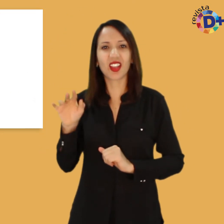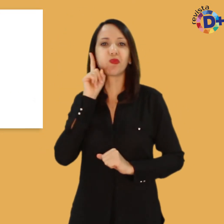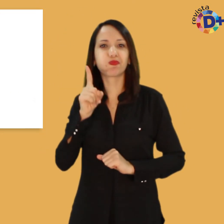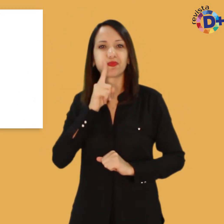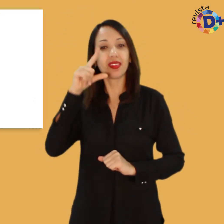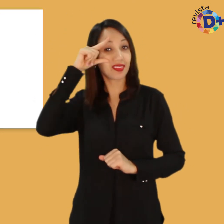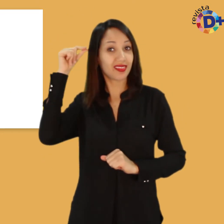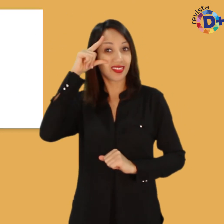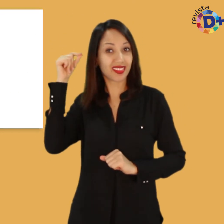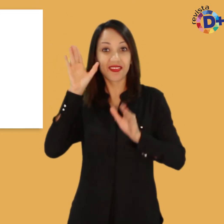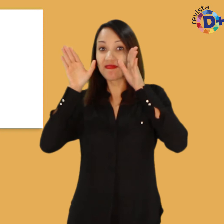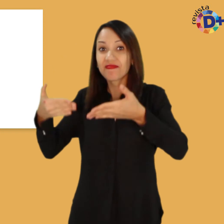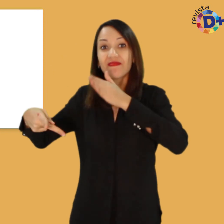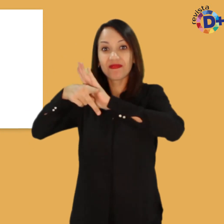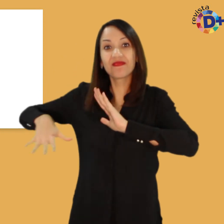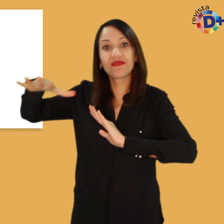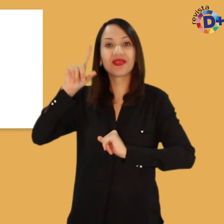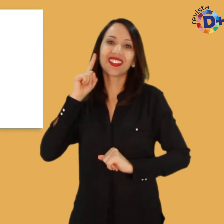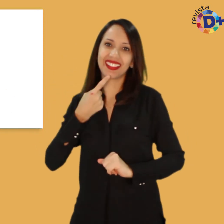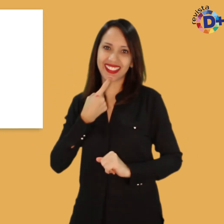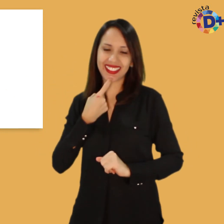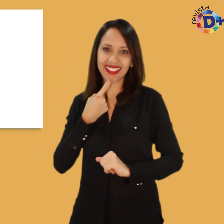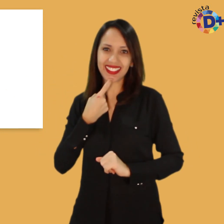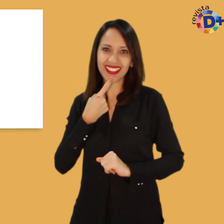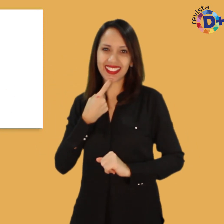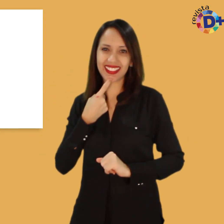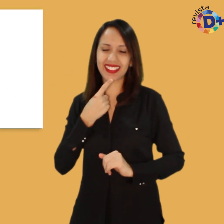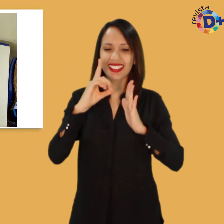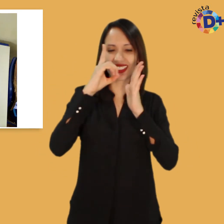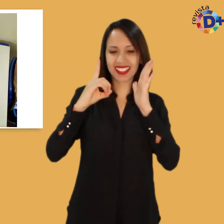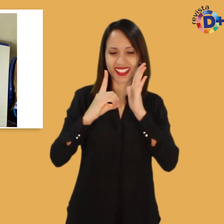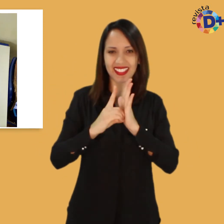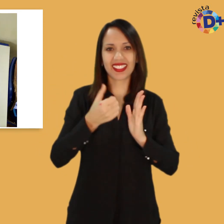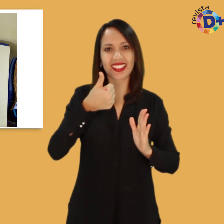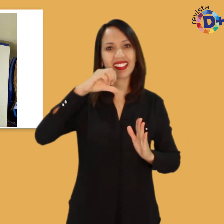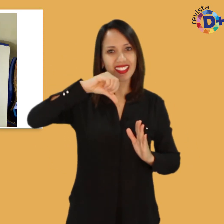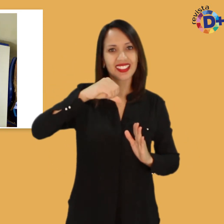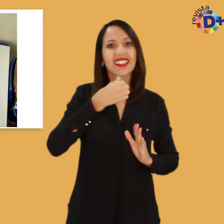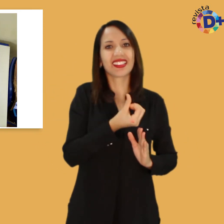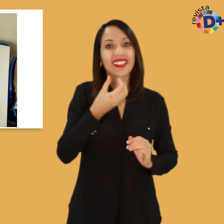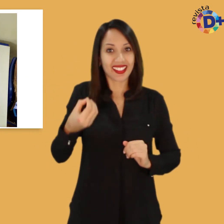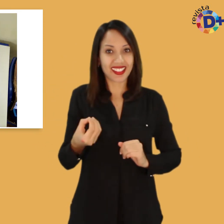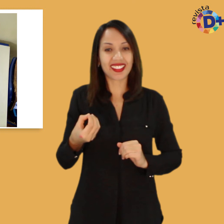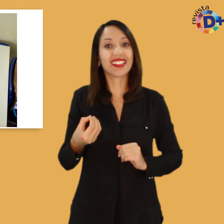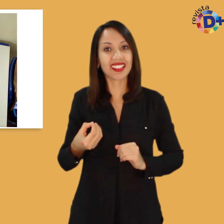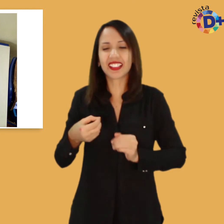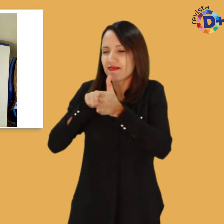a pessoas surdas. Na década de 1960, ele empreendeu pesquisas nas